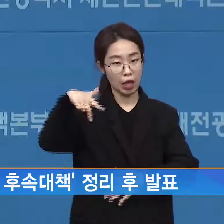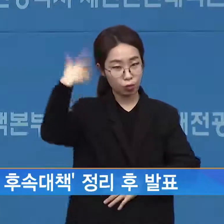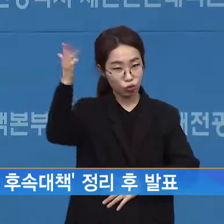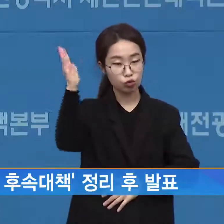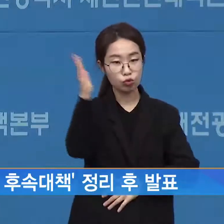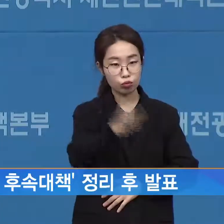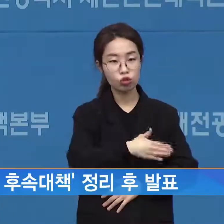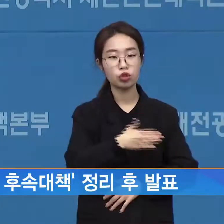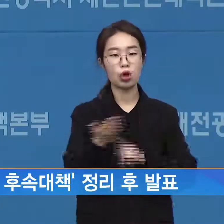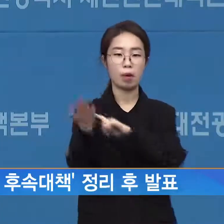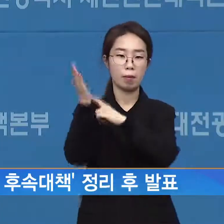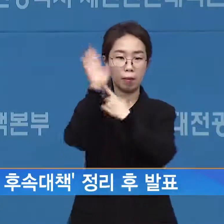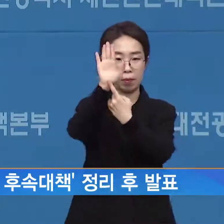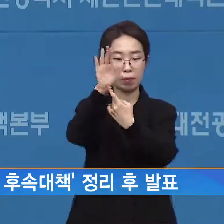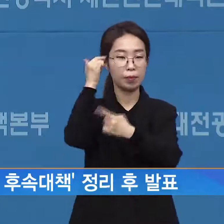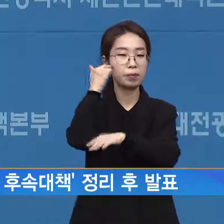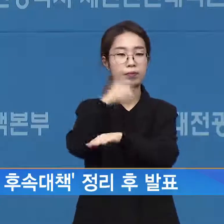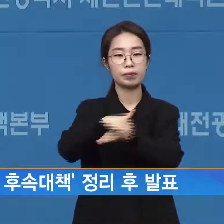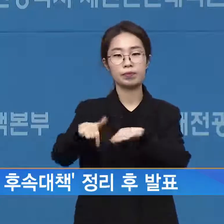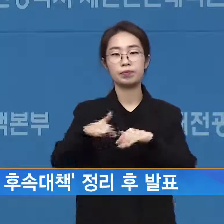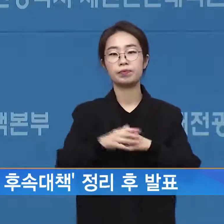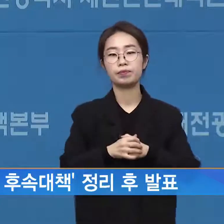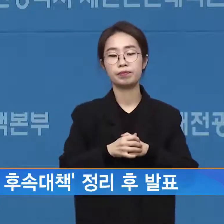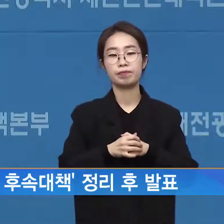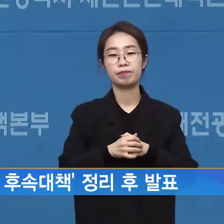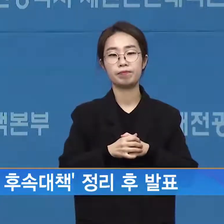주부터 발표해 나가도록 하겠습니다.